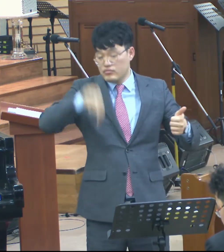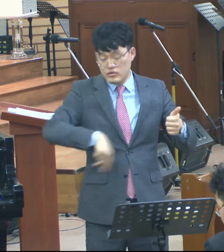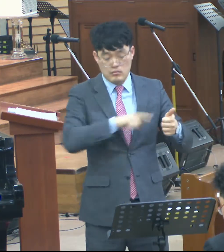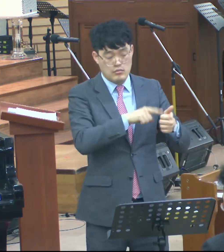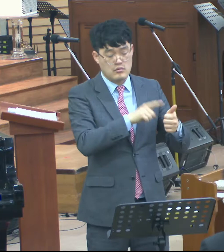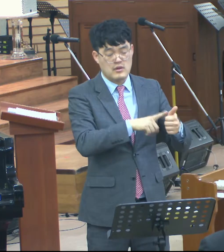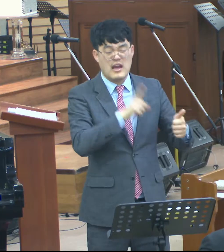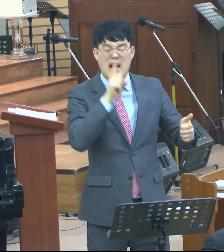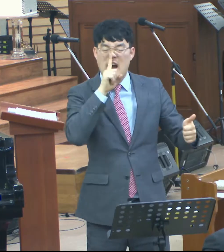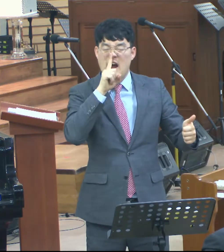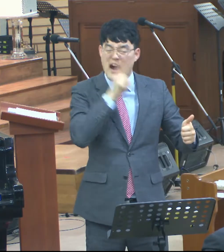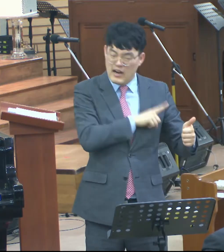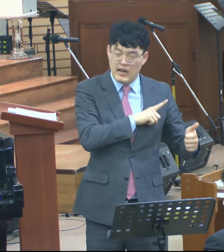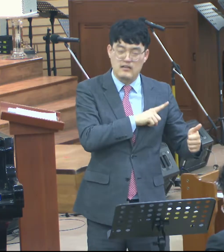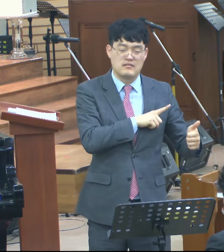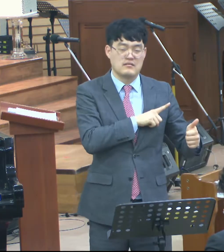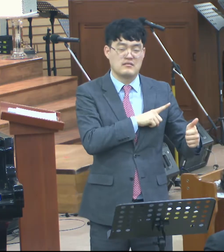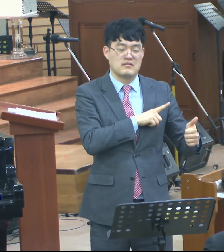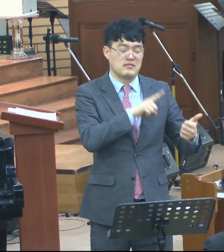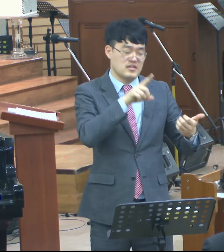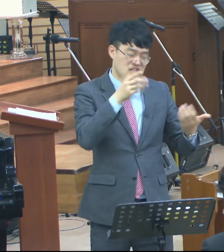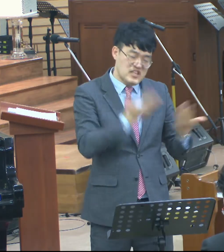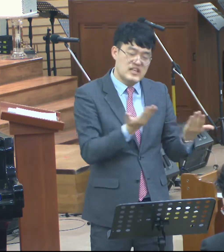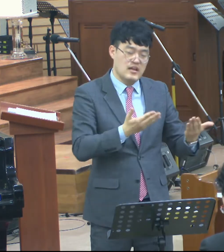생각이 작동을 한 거예요. 이 문제가 있어요.